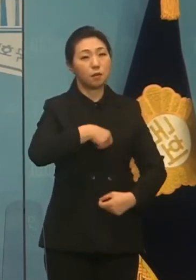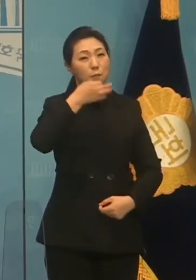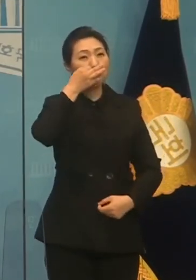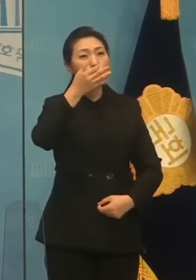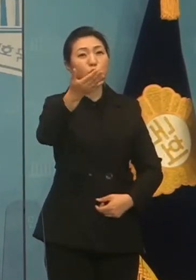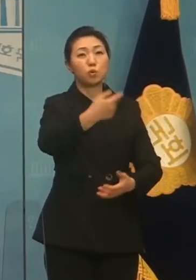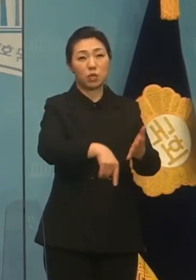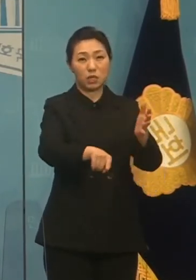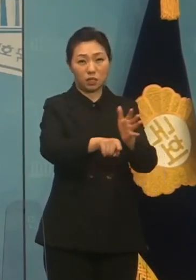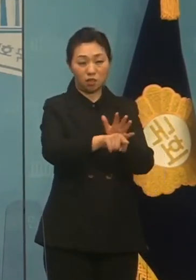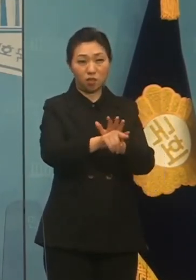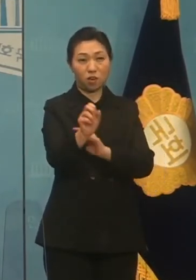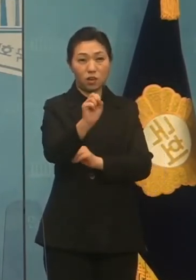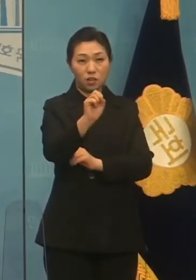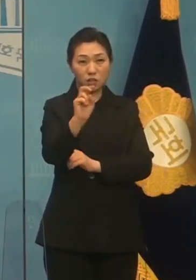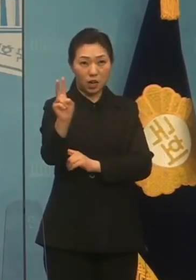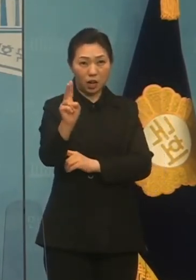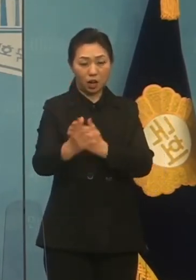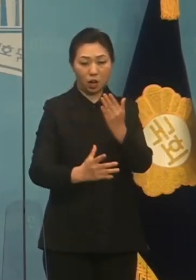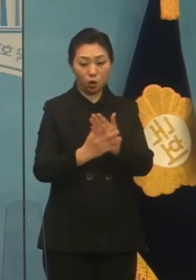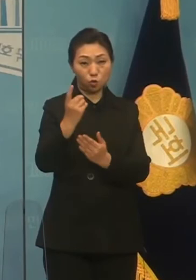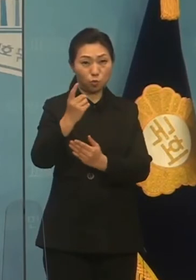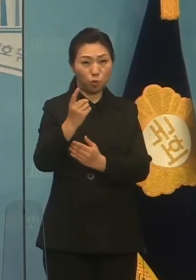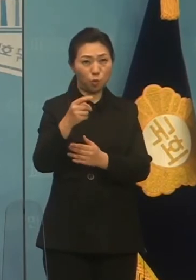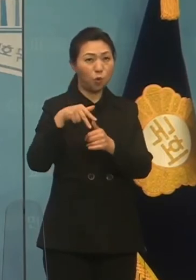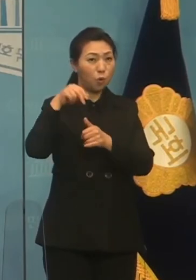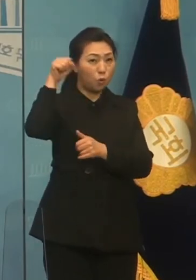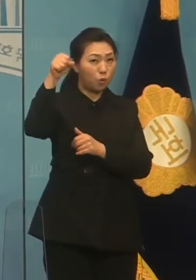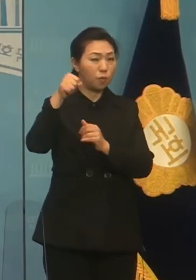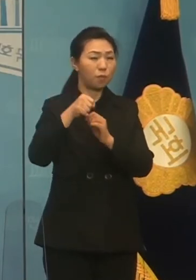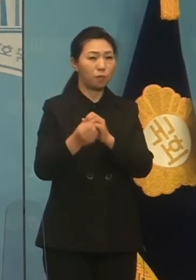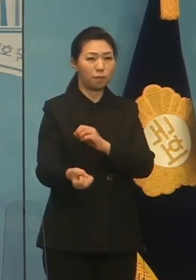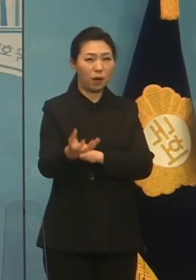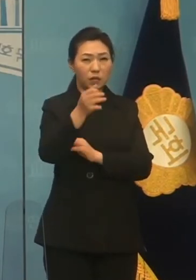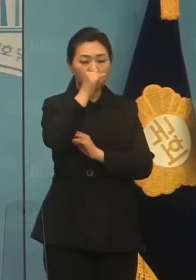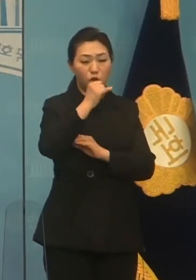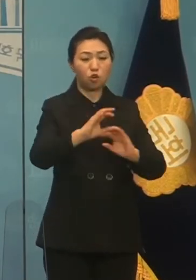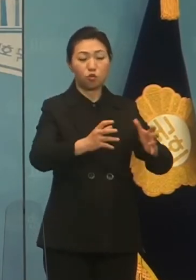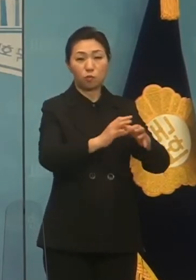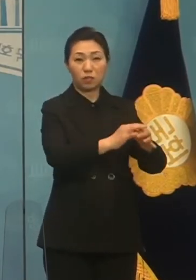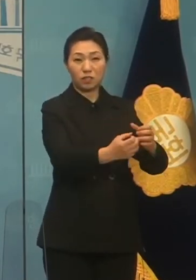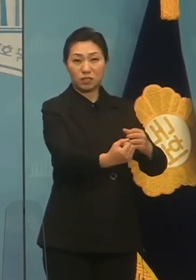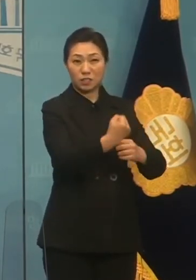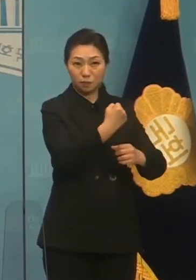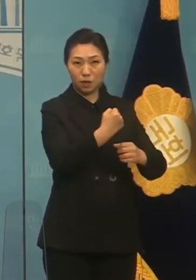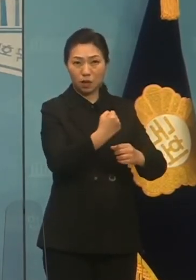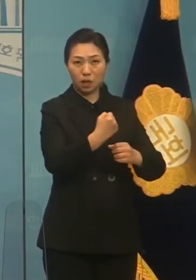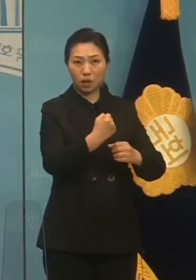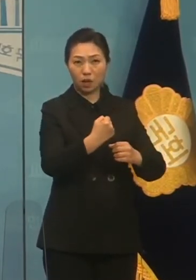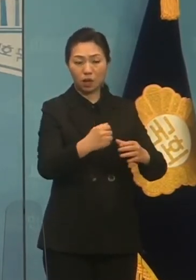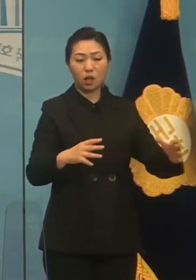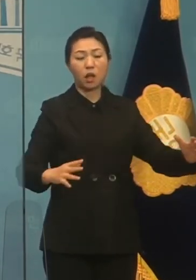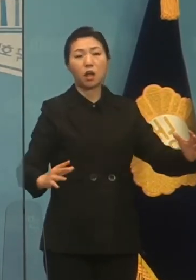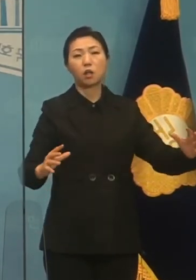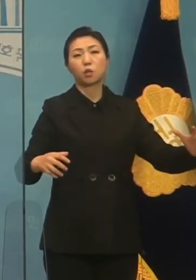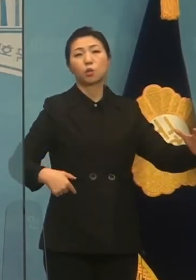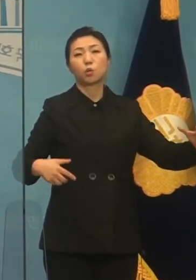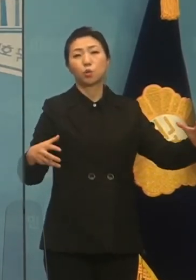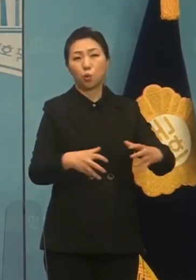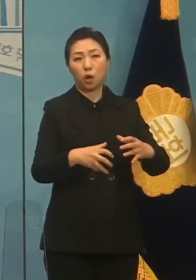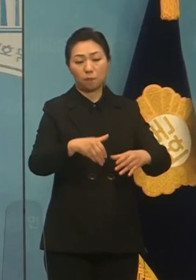저는 야권 단일 후보가 되어 국민의힘과 통합선거대책위를 만들어